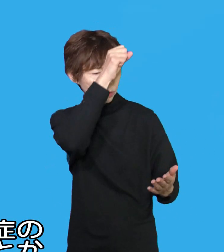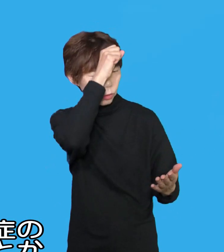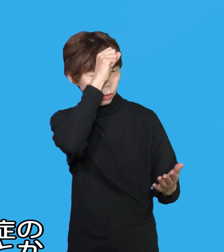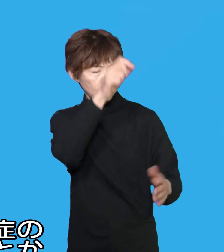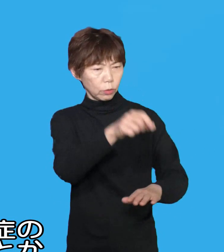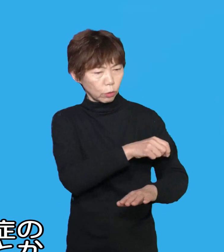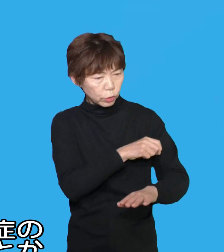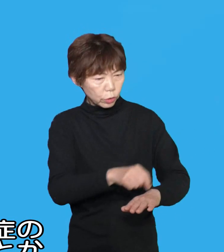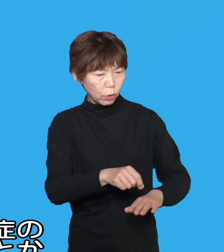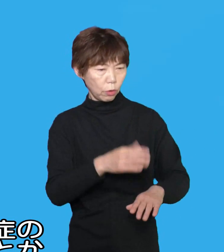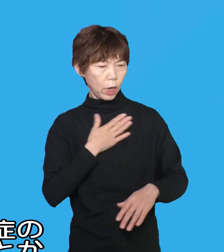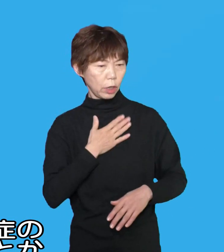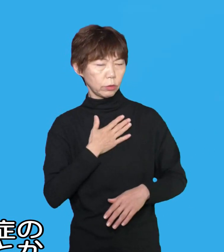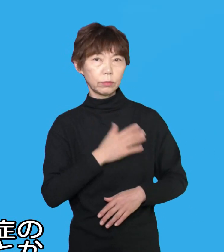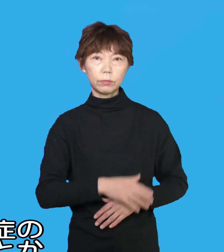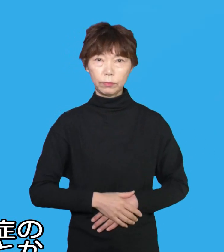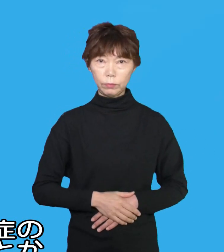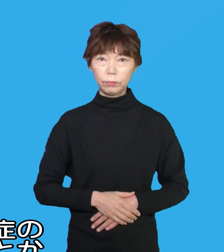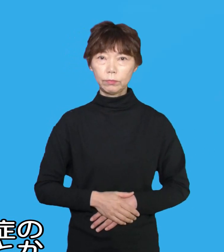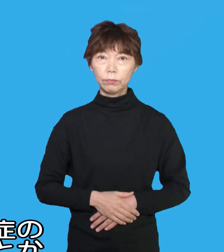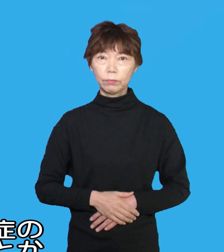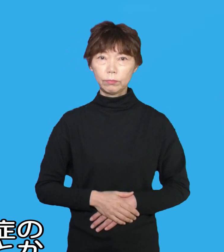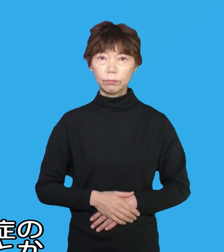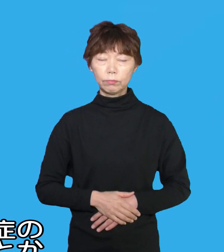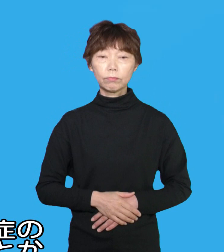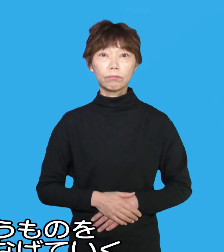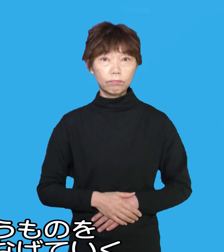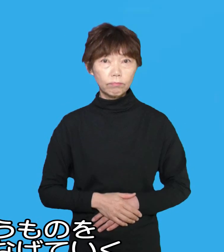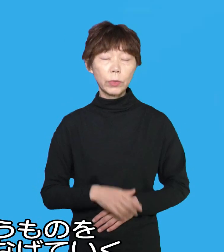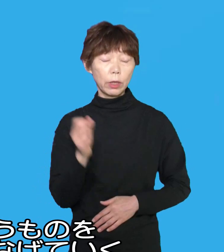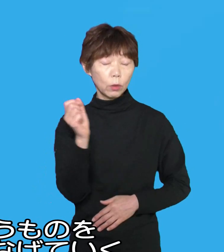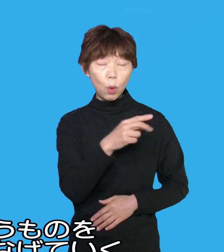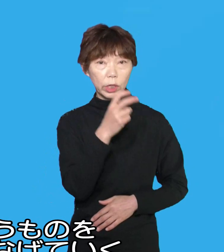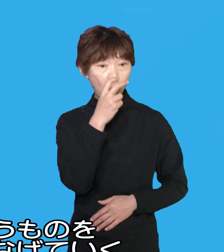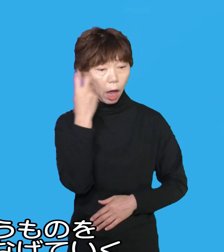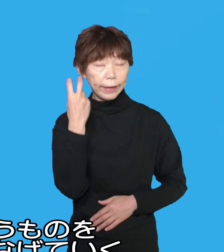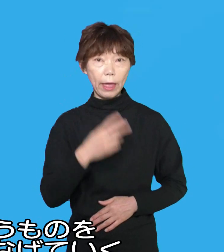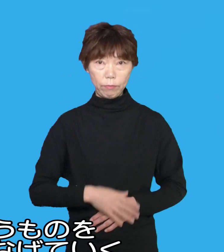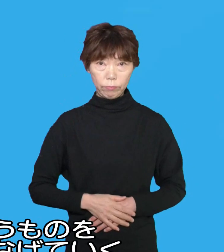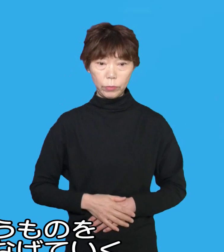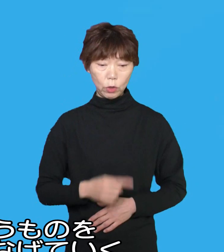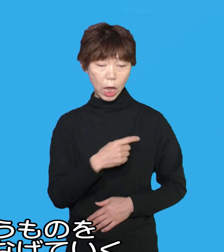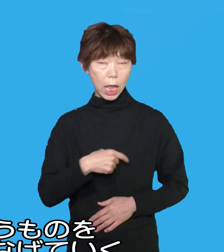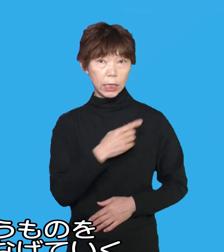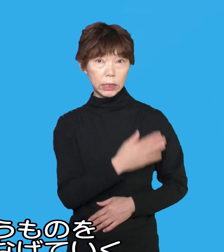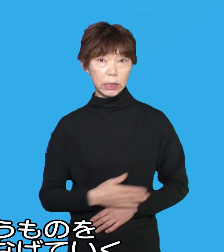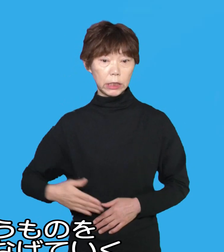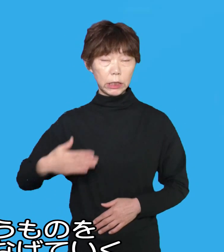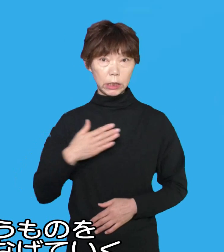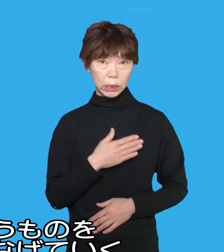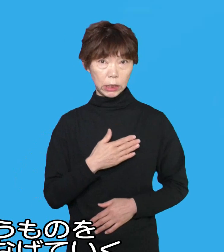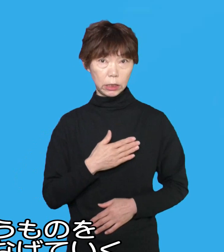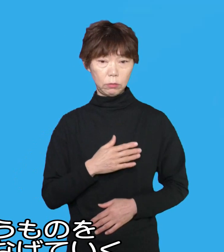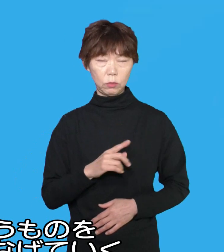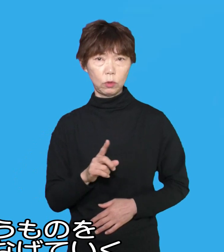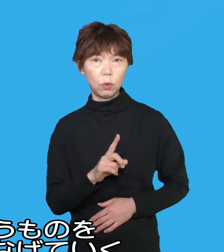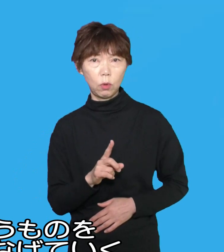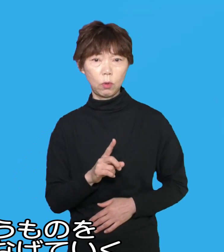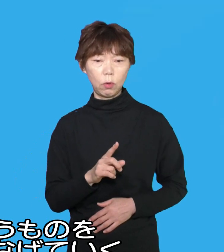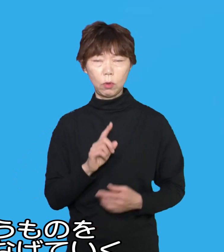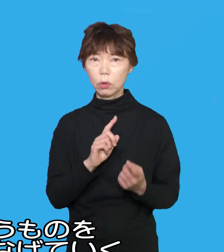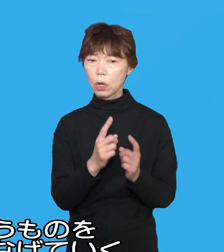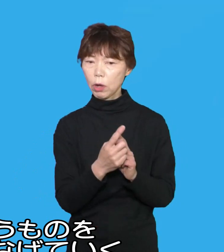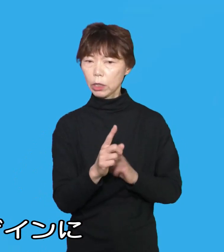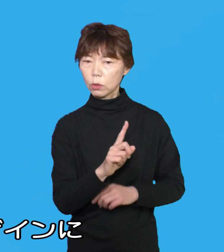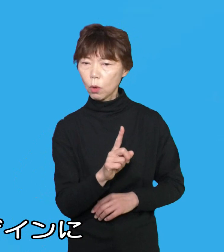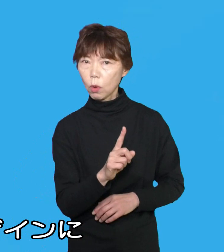、そちらで認知症の早期発見ですとか心身機能の変化っていうものをこう見据えた見守り